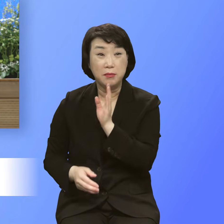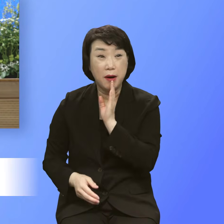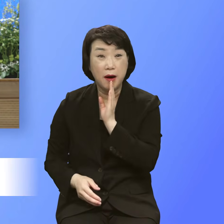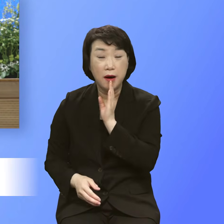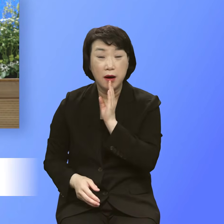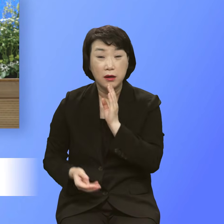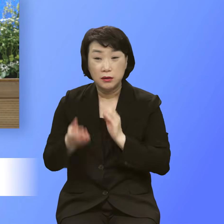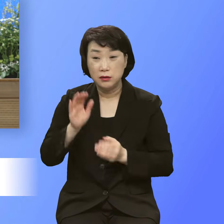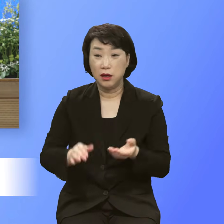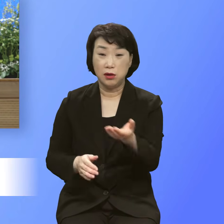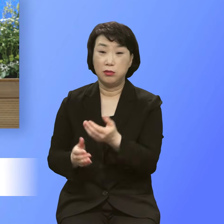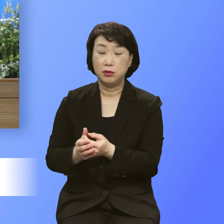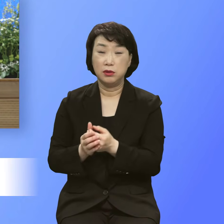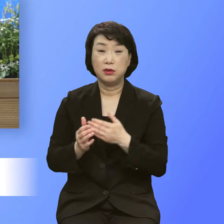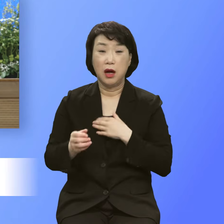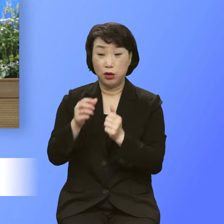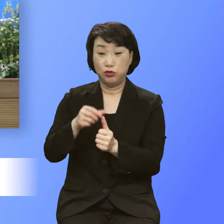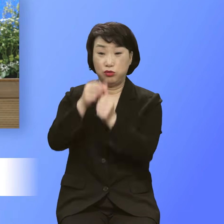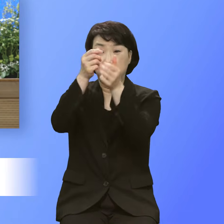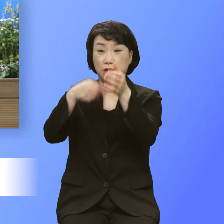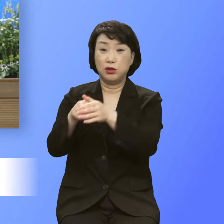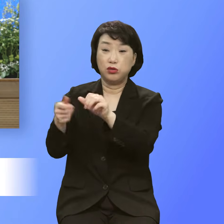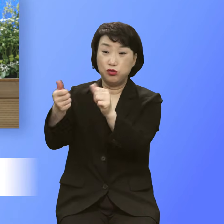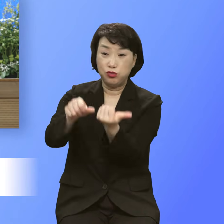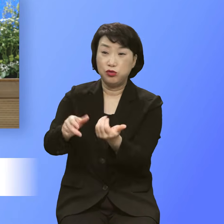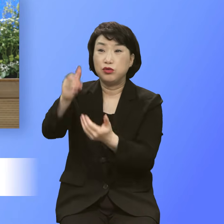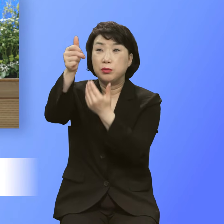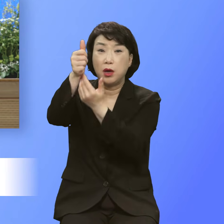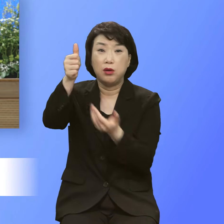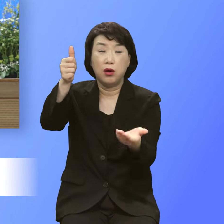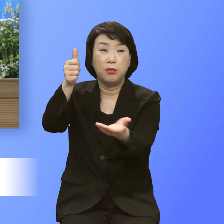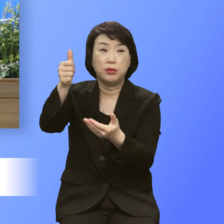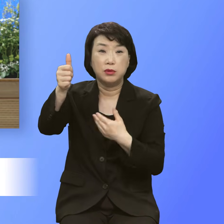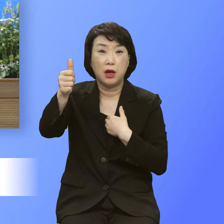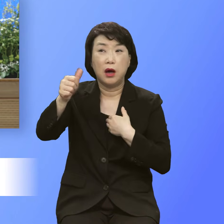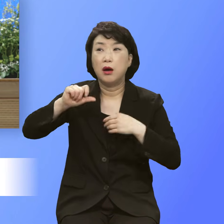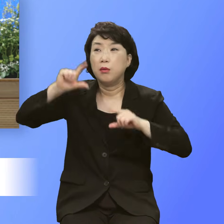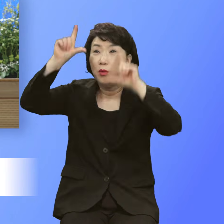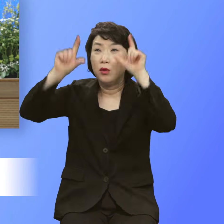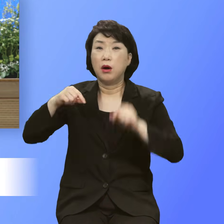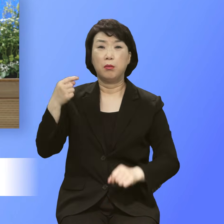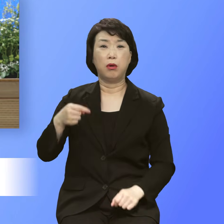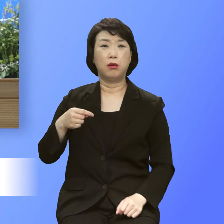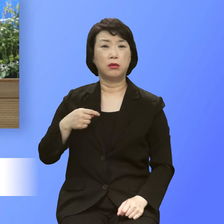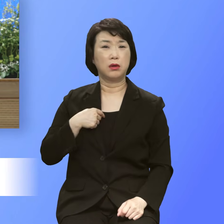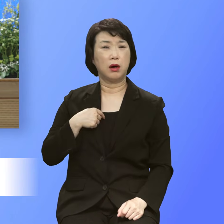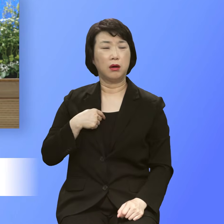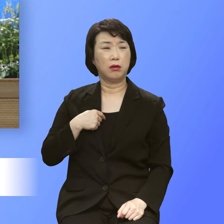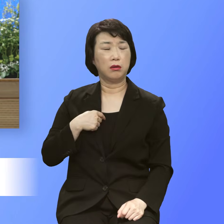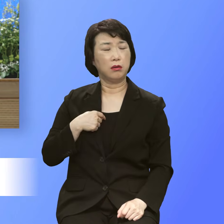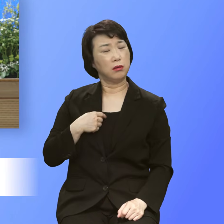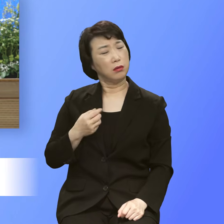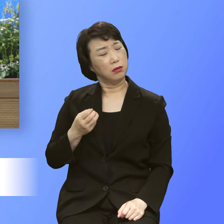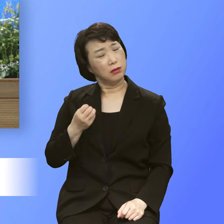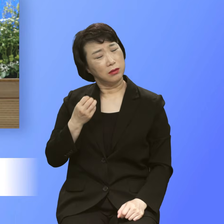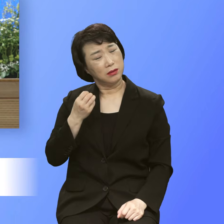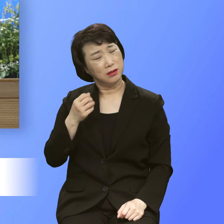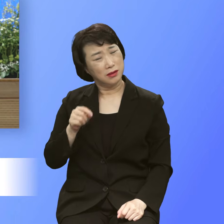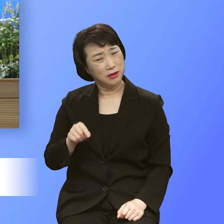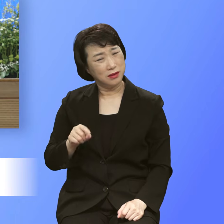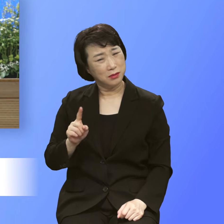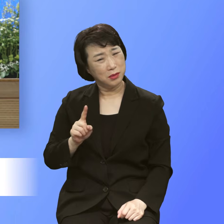믿는데 나를 위해 죽어주신 주님 앞에 나의 태도는 어느 정도